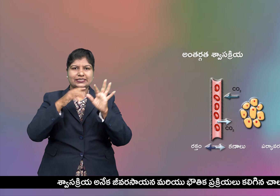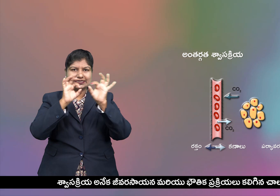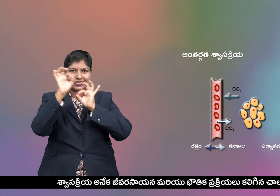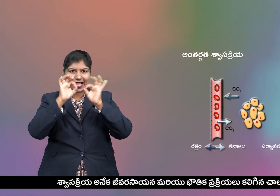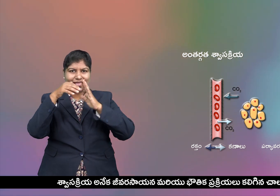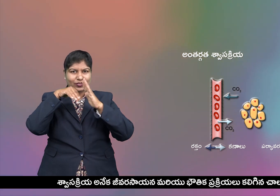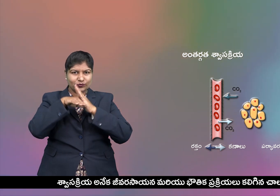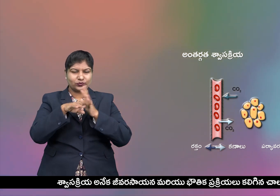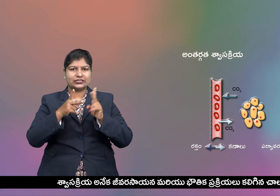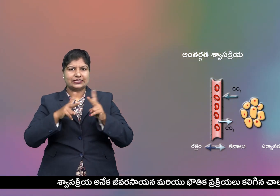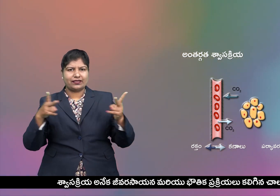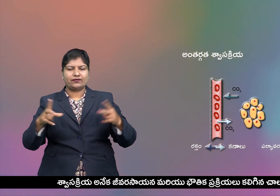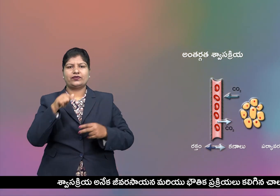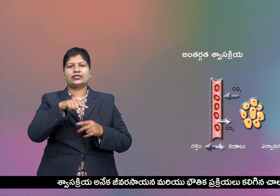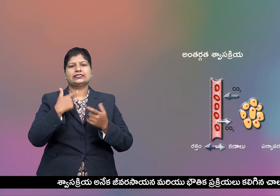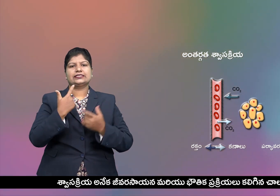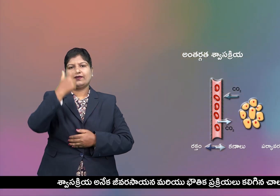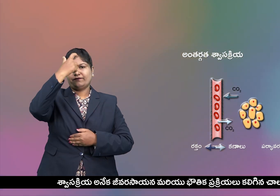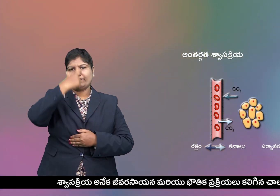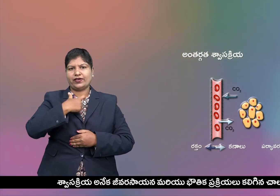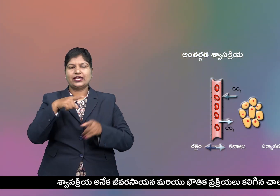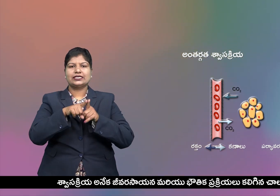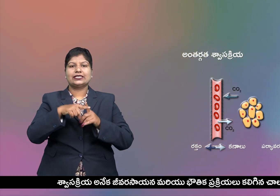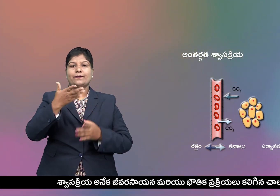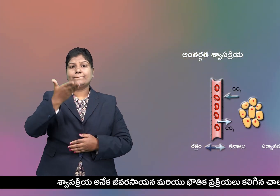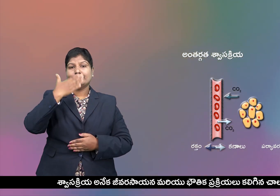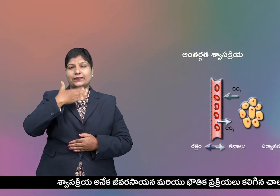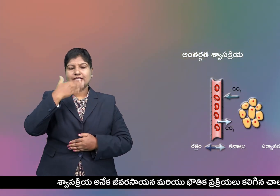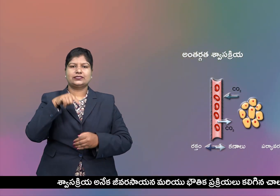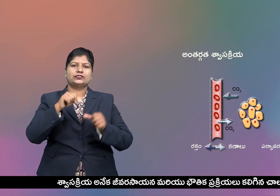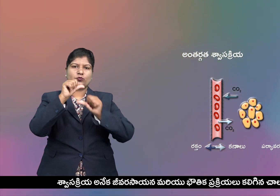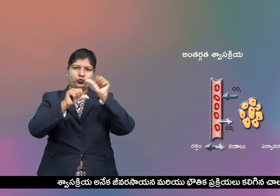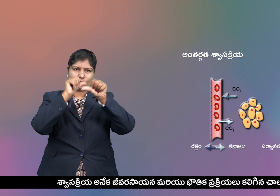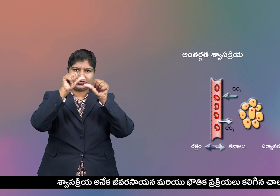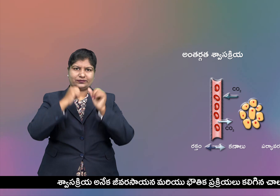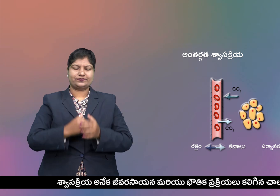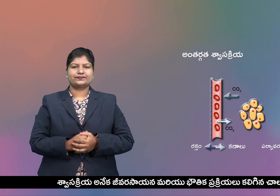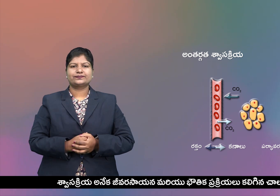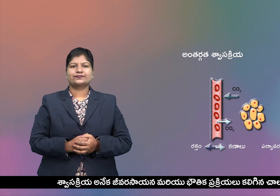కలిగిన చాలా క్లిష్టమైన ప్రక్రియ.